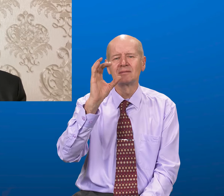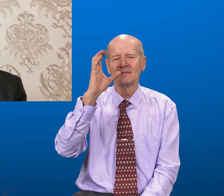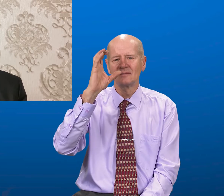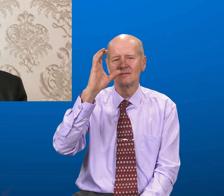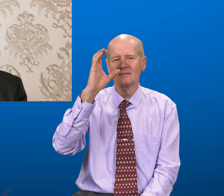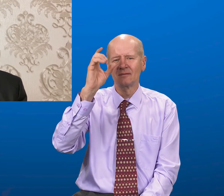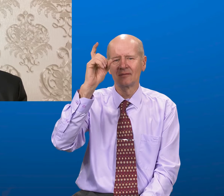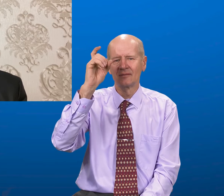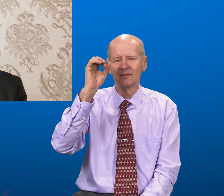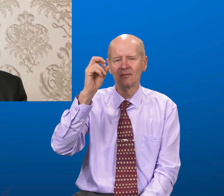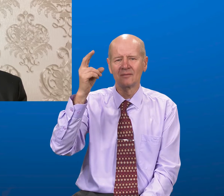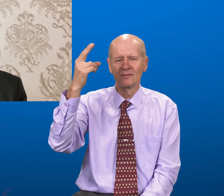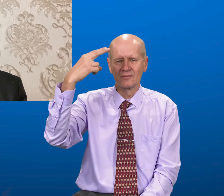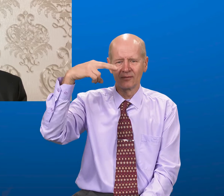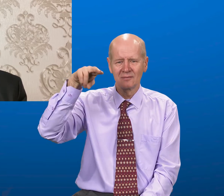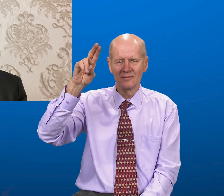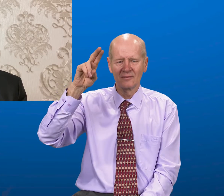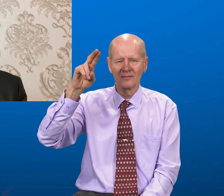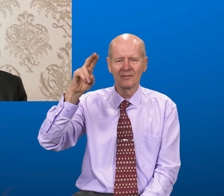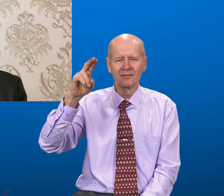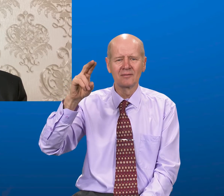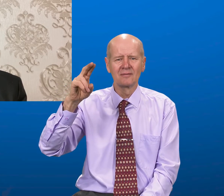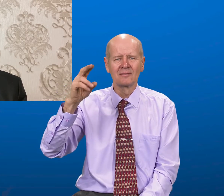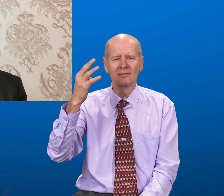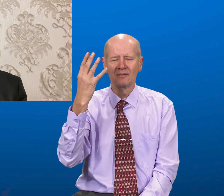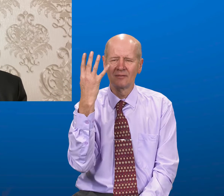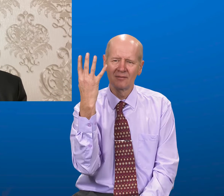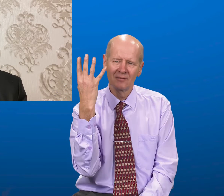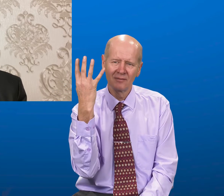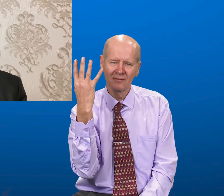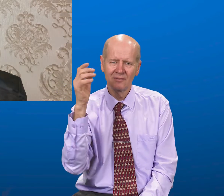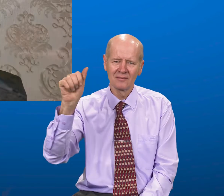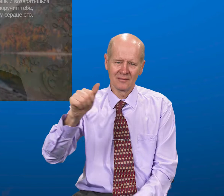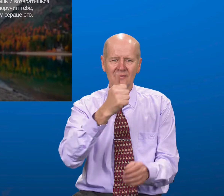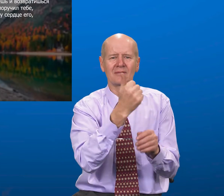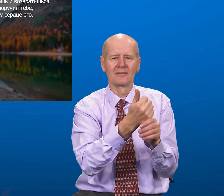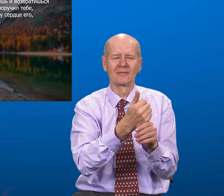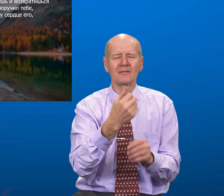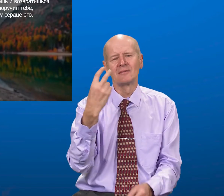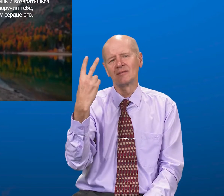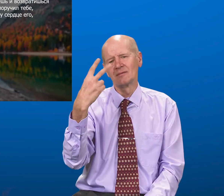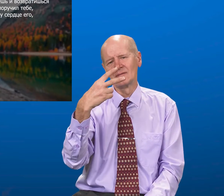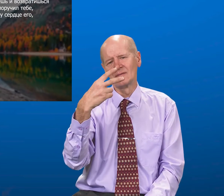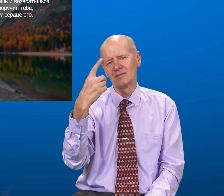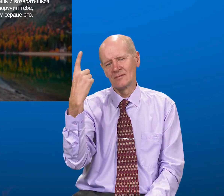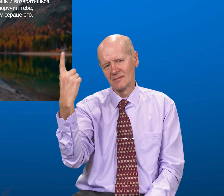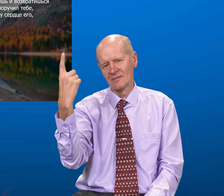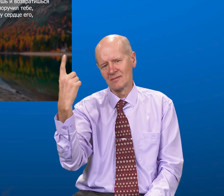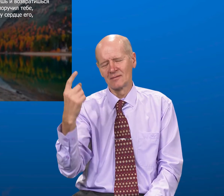книге «Исход» в 4 главе, в стихе 21. «И сказал